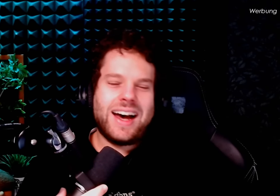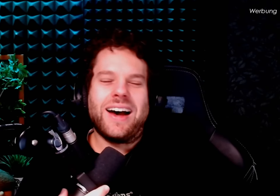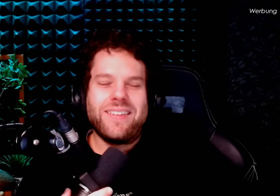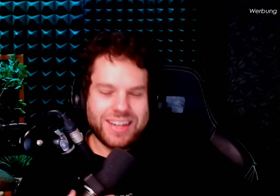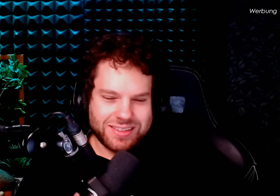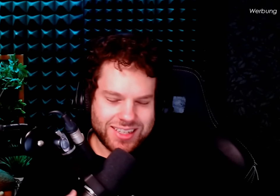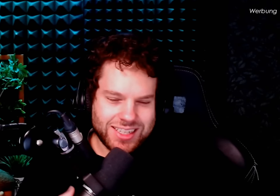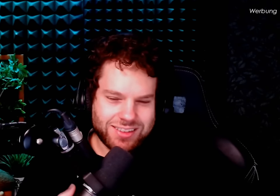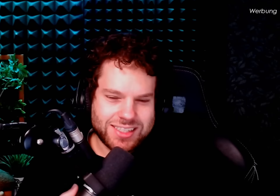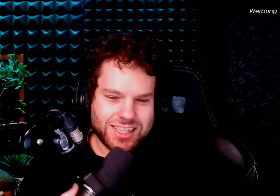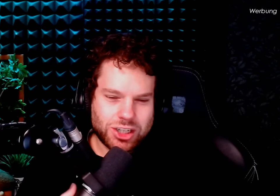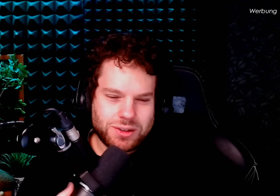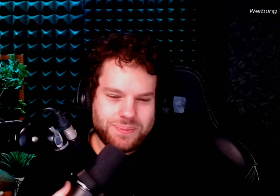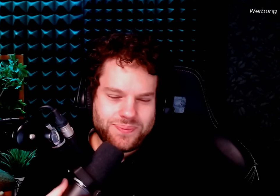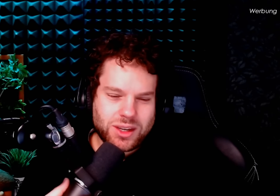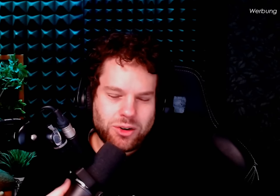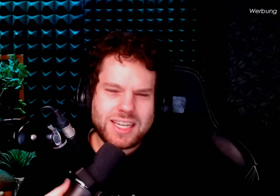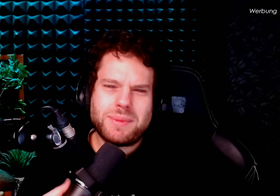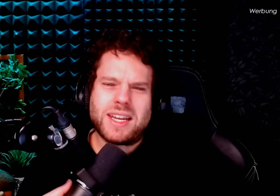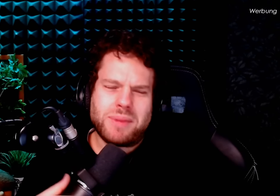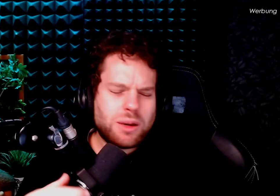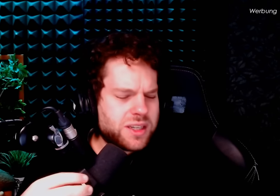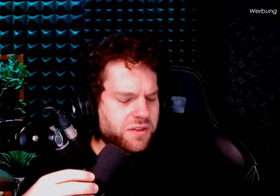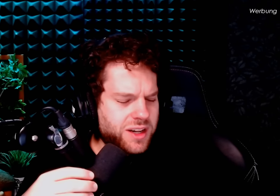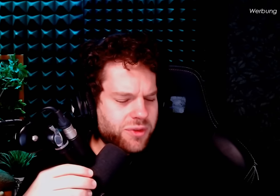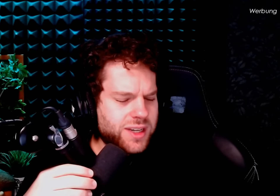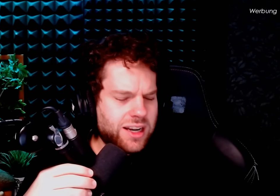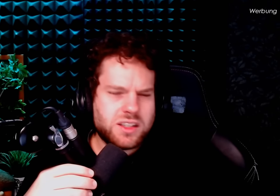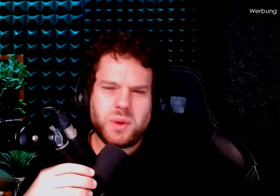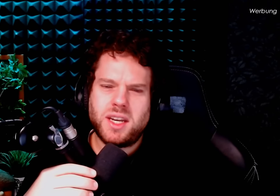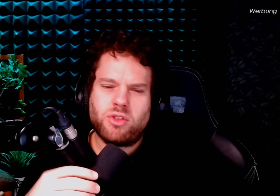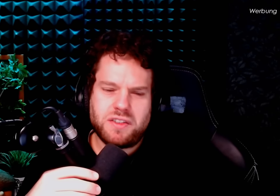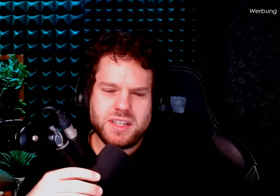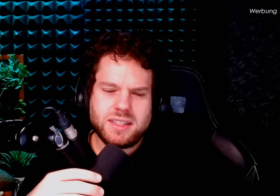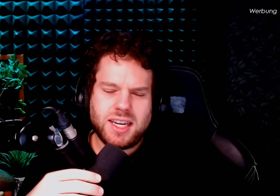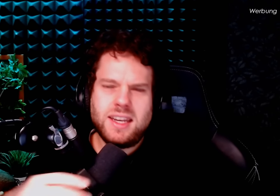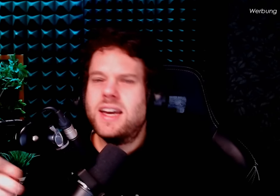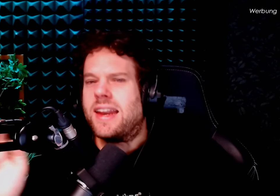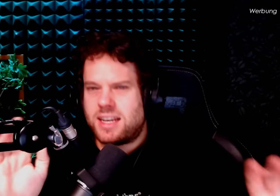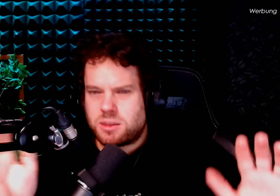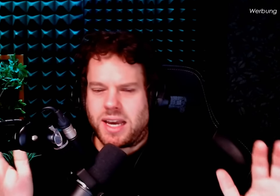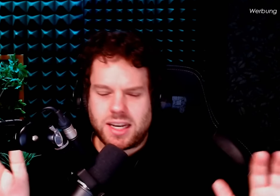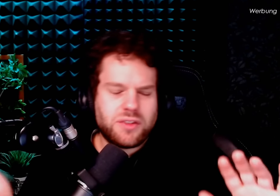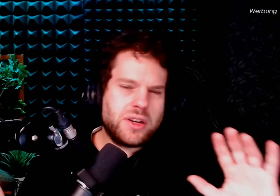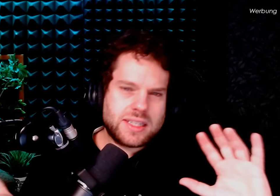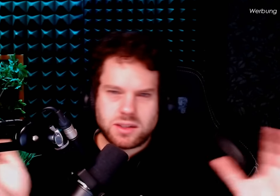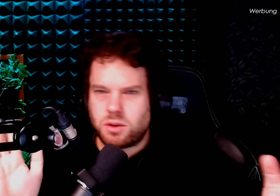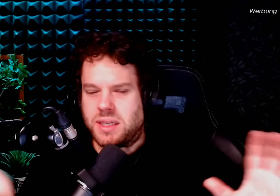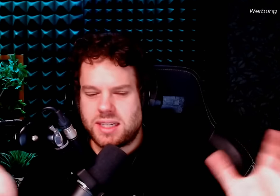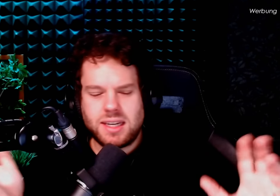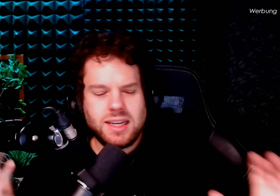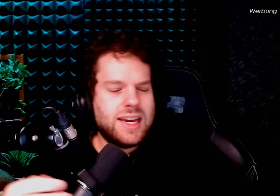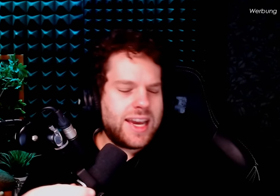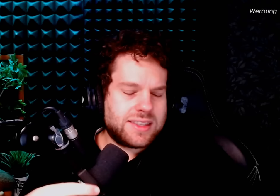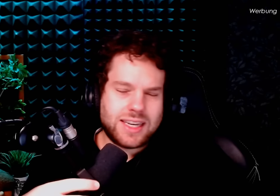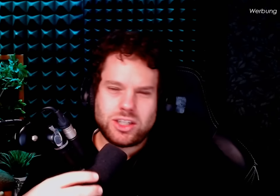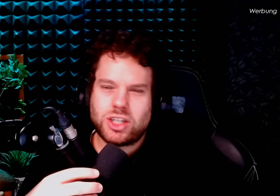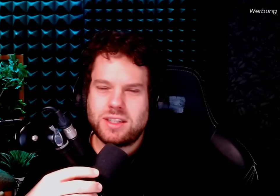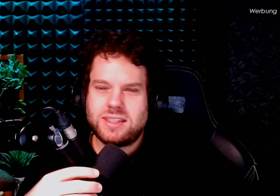Aber das finde ich immer sehr schön. Oder jemand hat mal, glaube ich, einen Film von Nicholas Winding-Raven gesehen. Der ist bekannt dafür, dass er so ein bisschen exzentrischeren